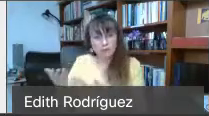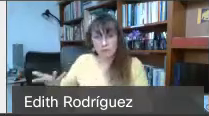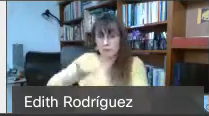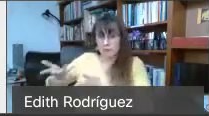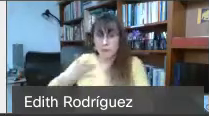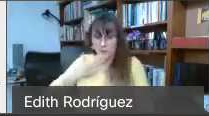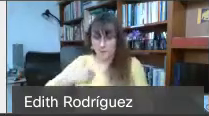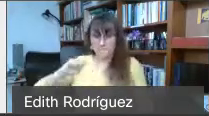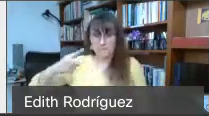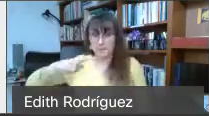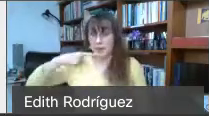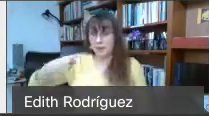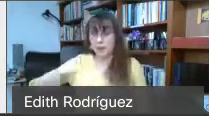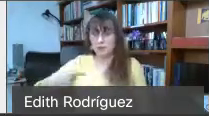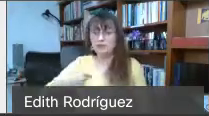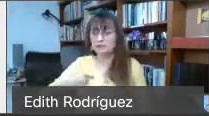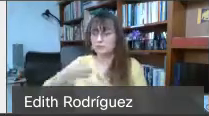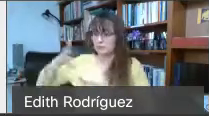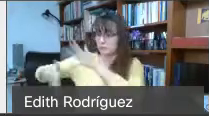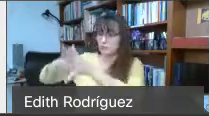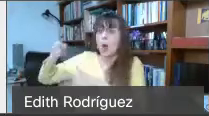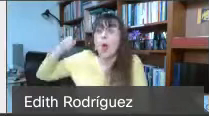literatura. En mi caso,